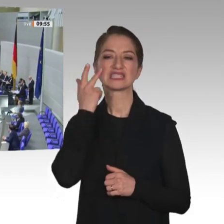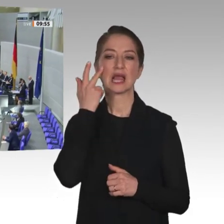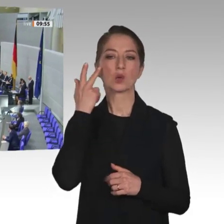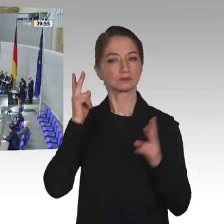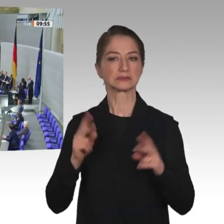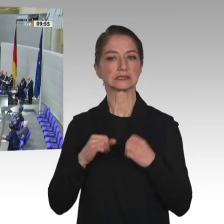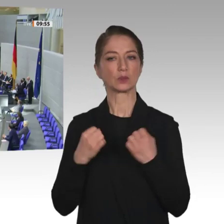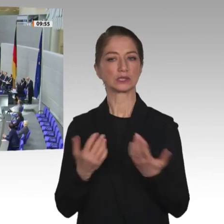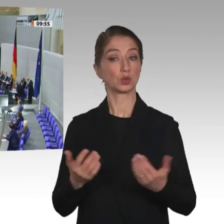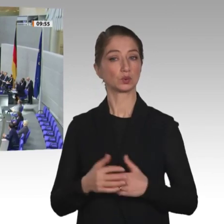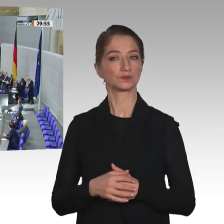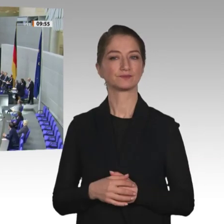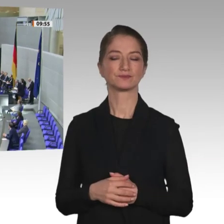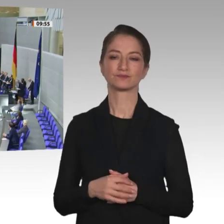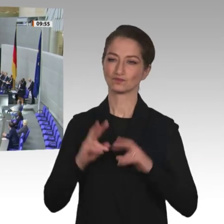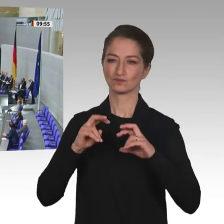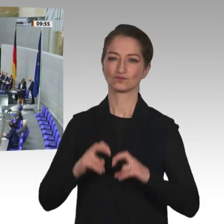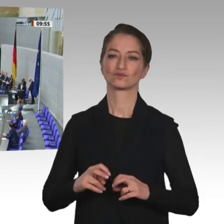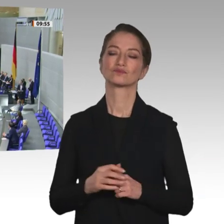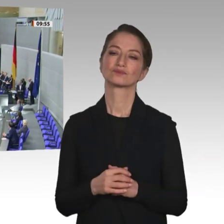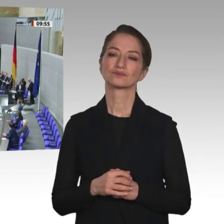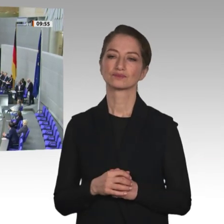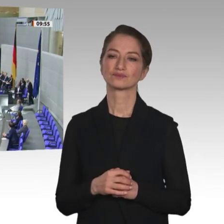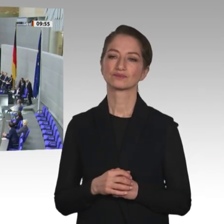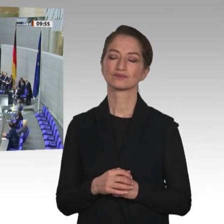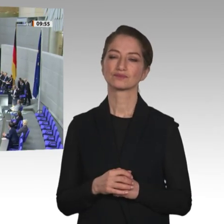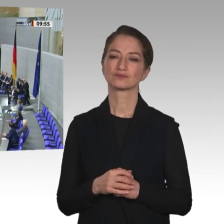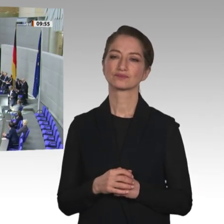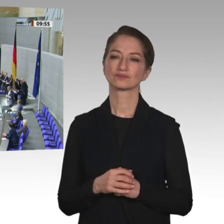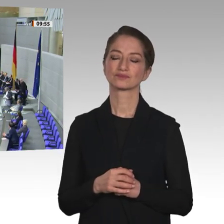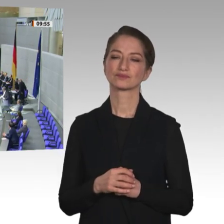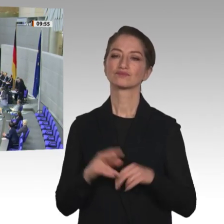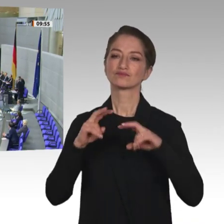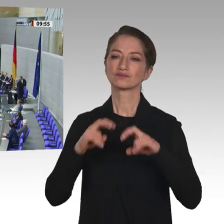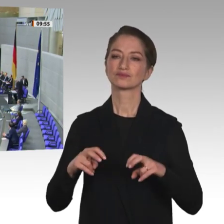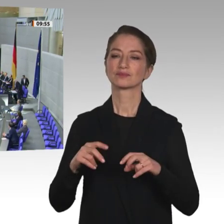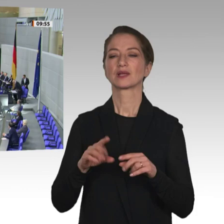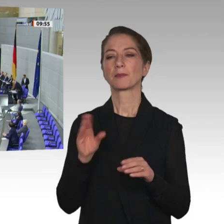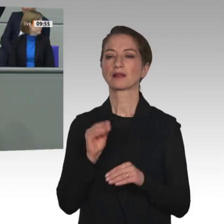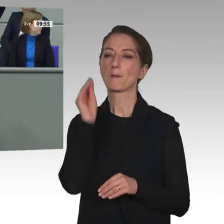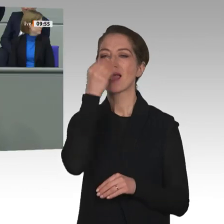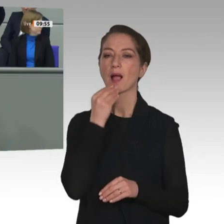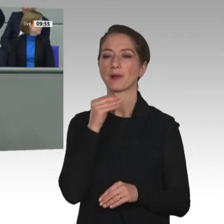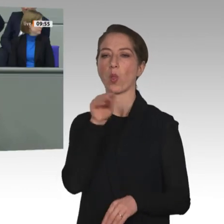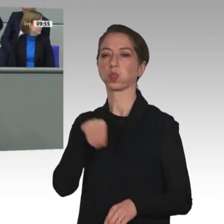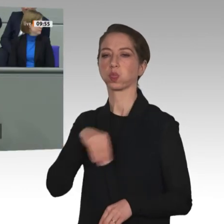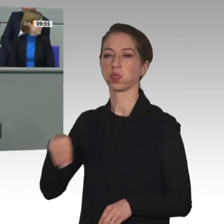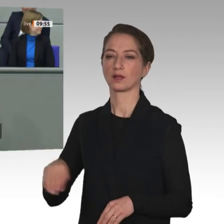machen. Ein ehrliches, ein ungeschminktes Bild.